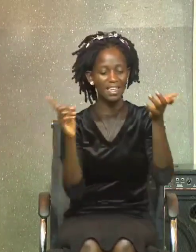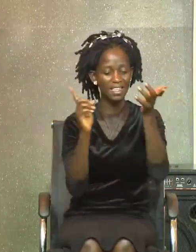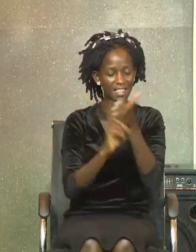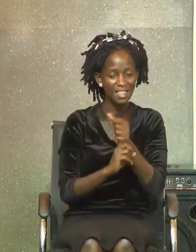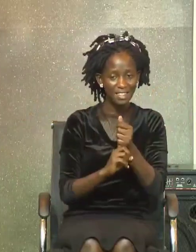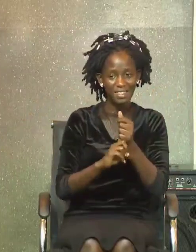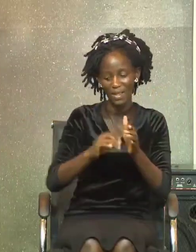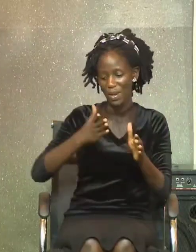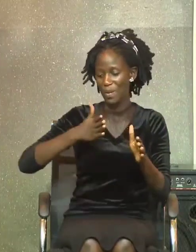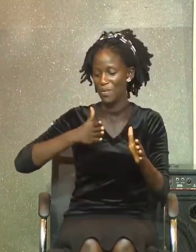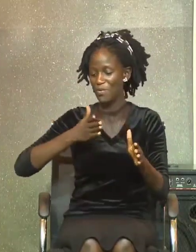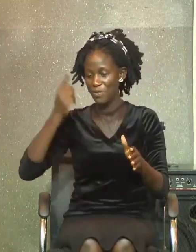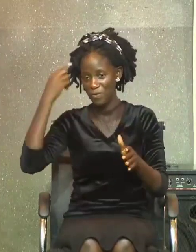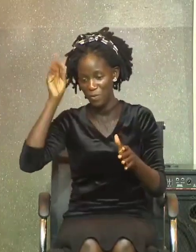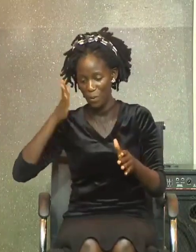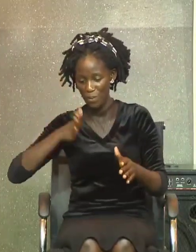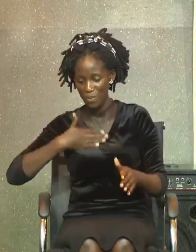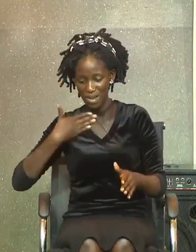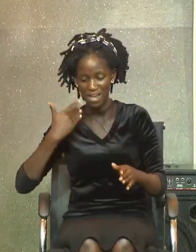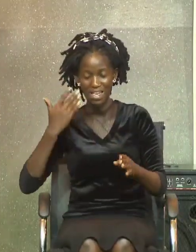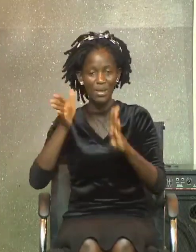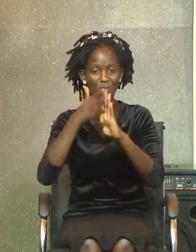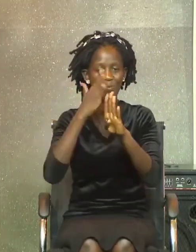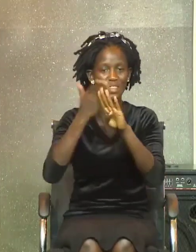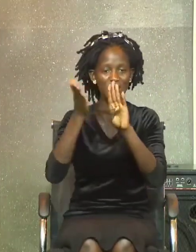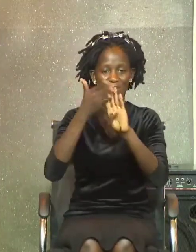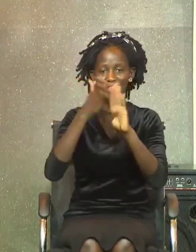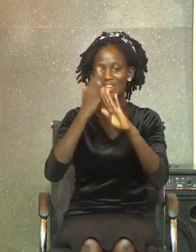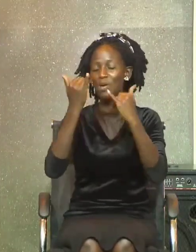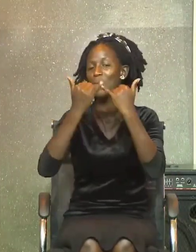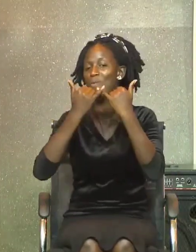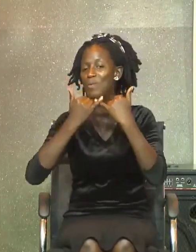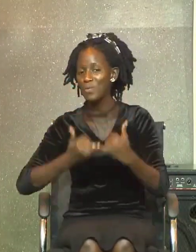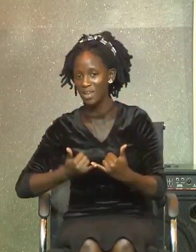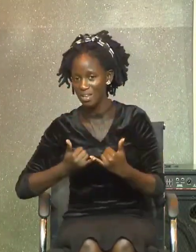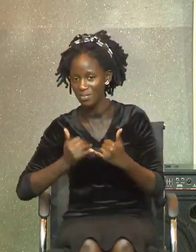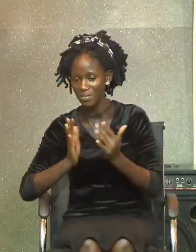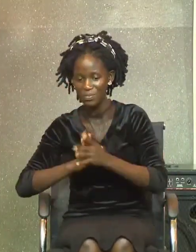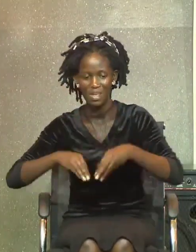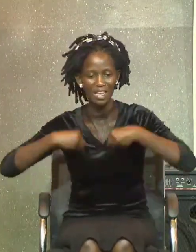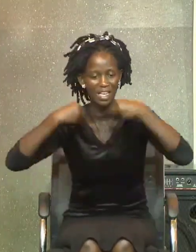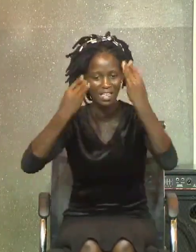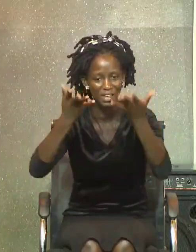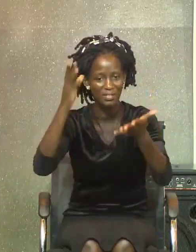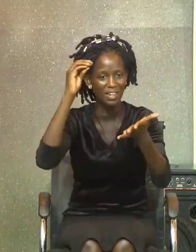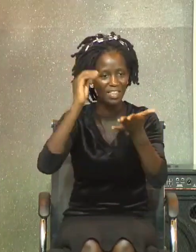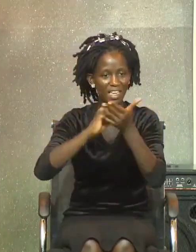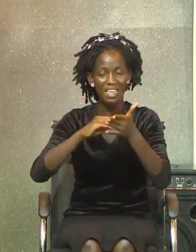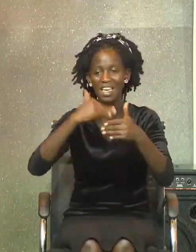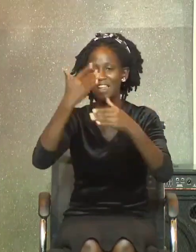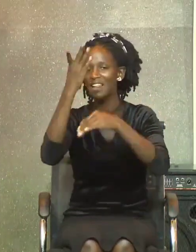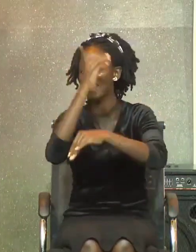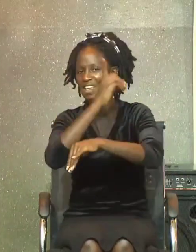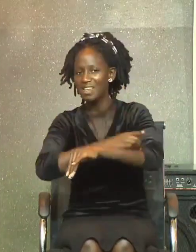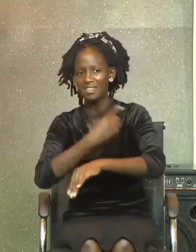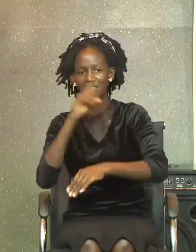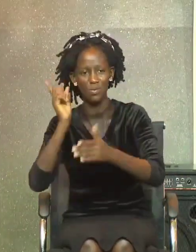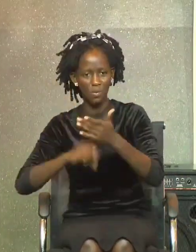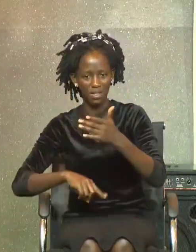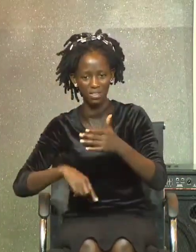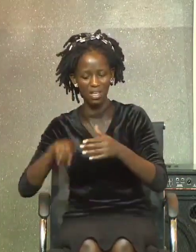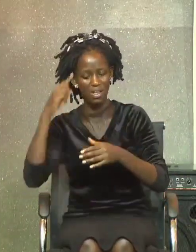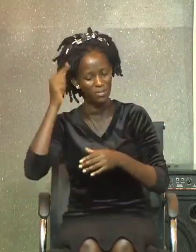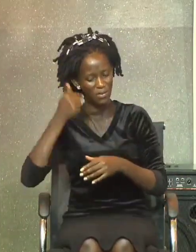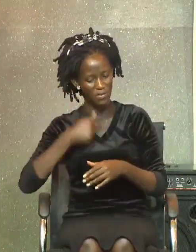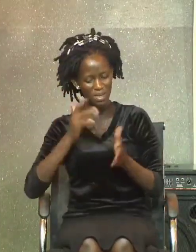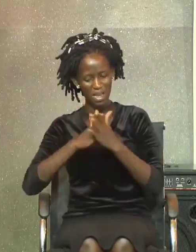obuki obuto ne mutwalira bwe muwa bwe nti leka taata byange byange n'abaana konze baana